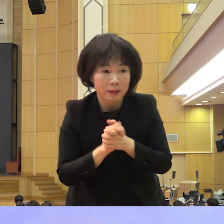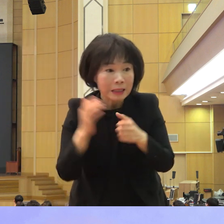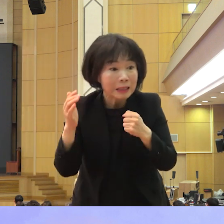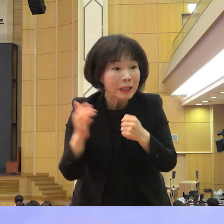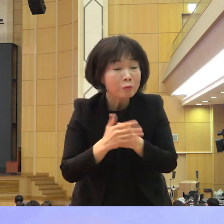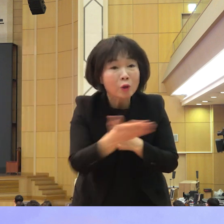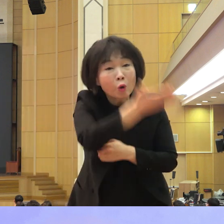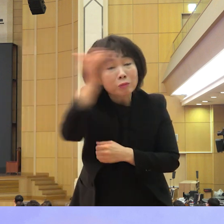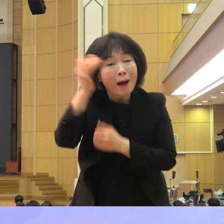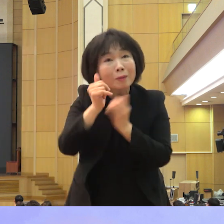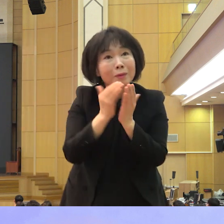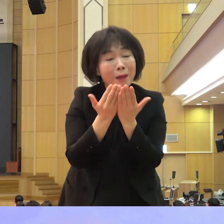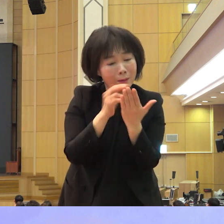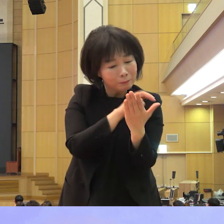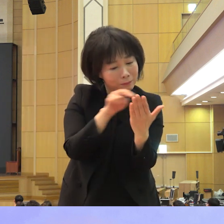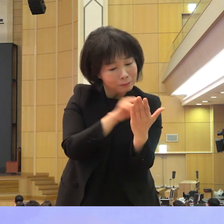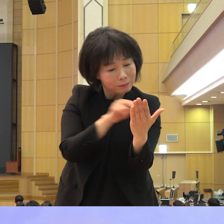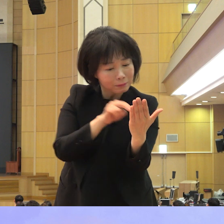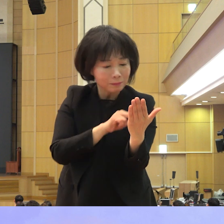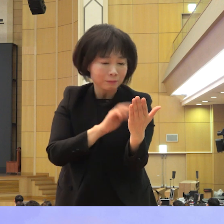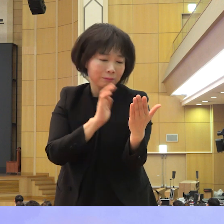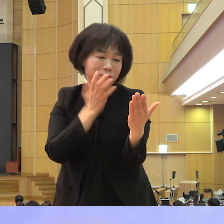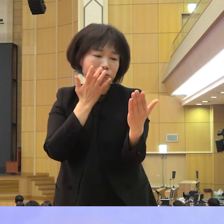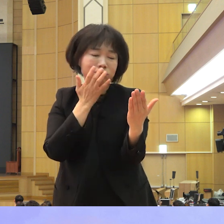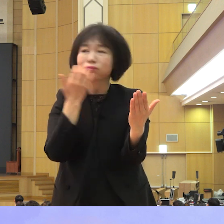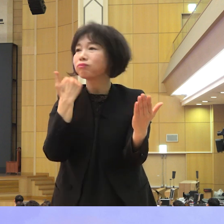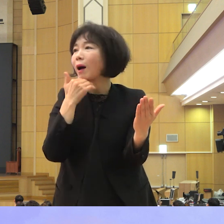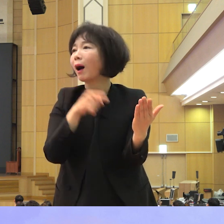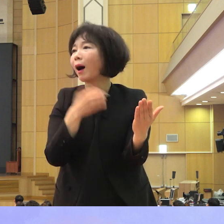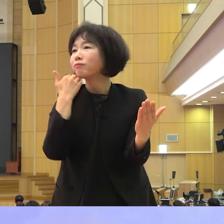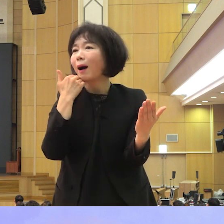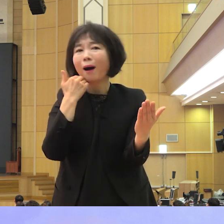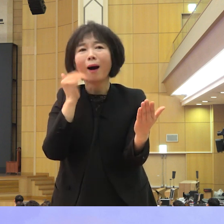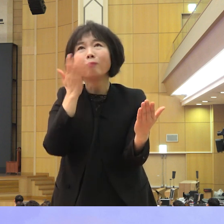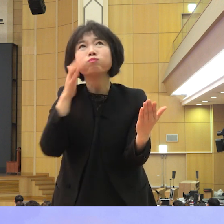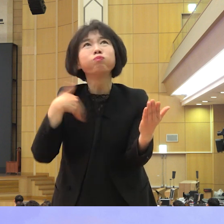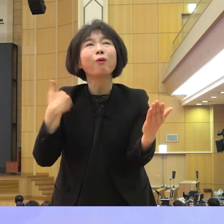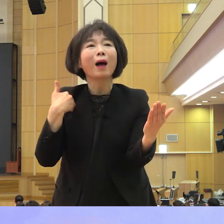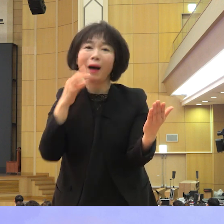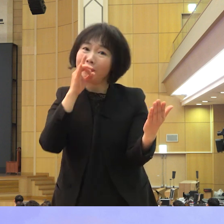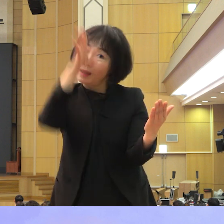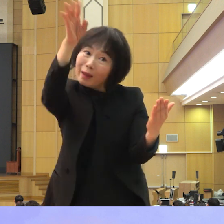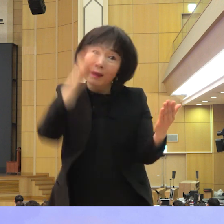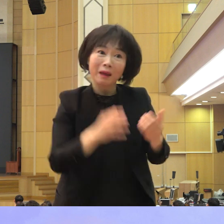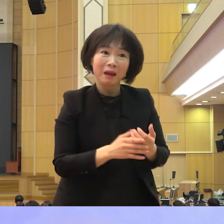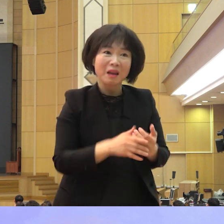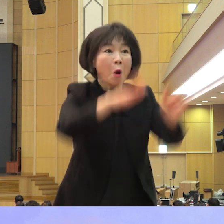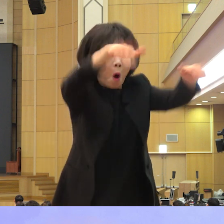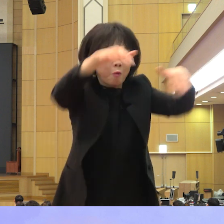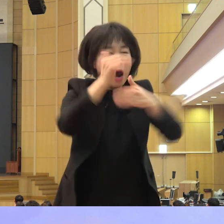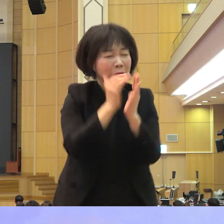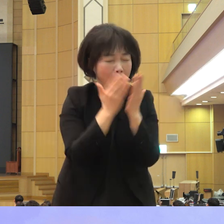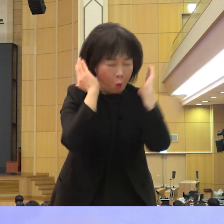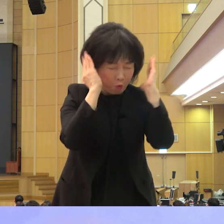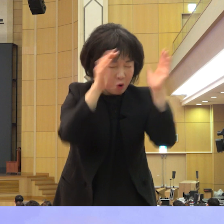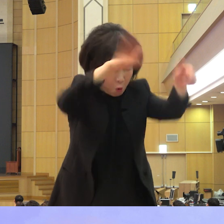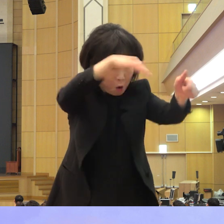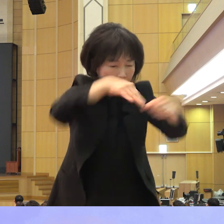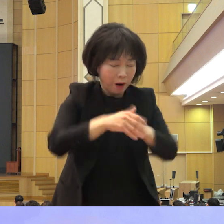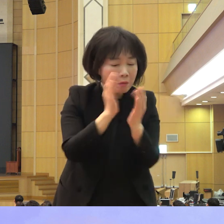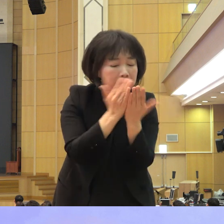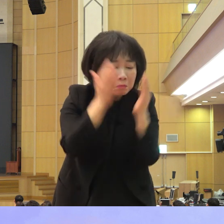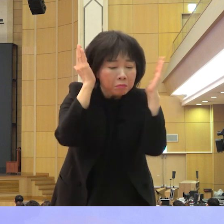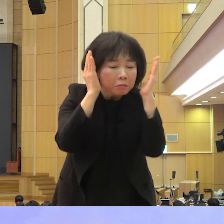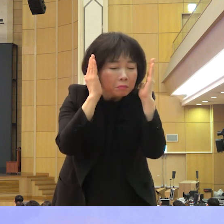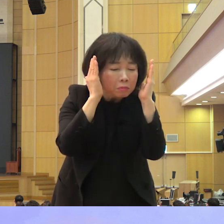성경 읽으면서도 예수님을 발견 못하면 소용이 없어요. 어떤 사람들은 성경 공부한다고 하면서 성경 공부에서